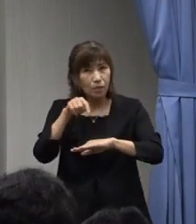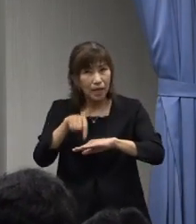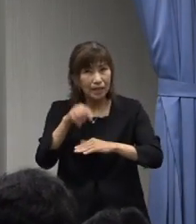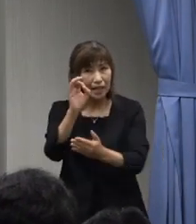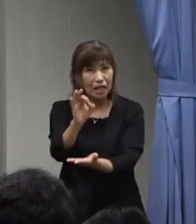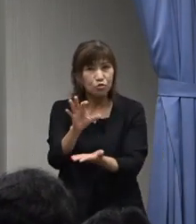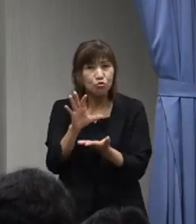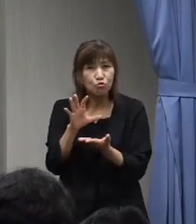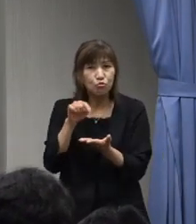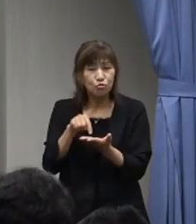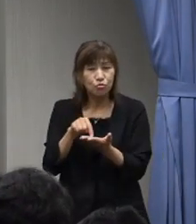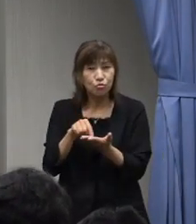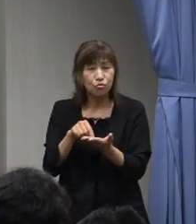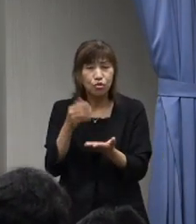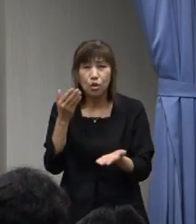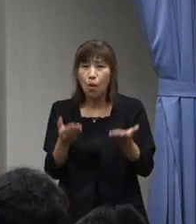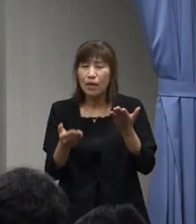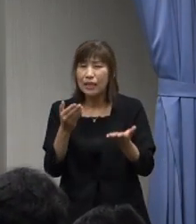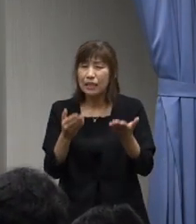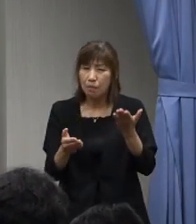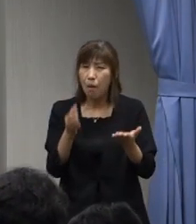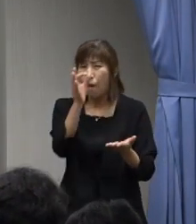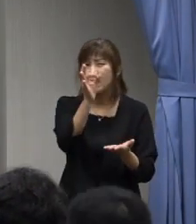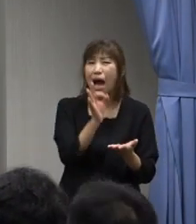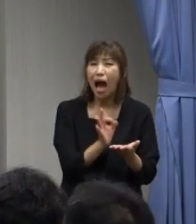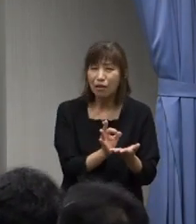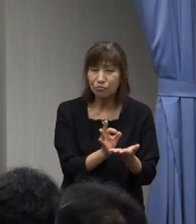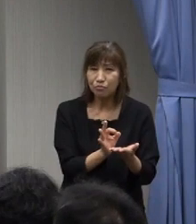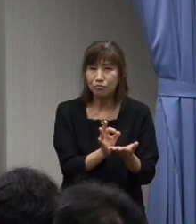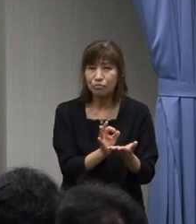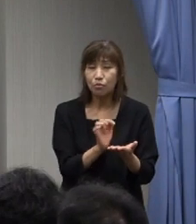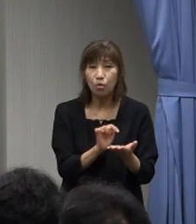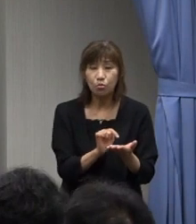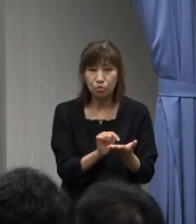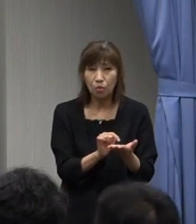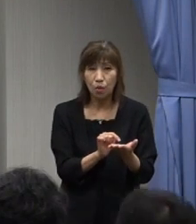周期のですね、下振れリスクというのがあるときってですね、